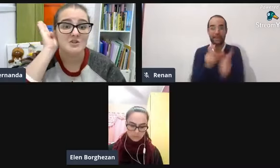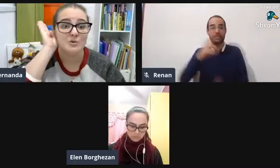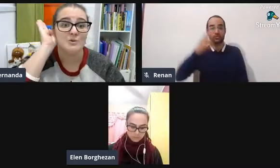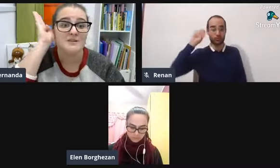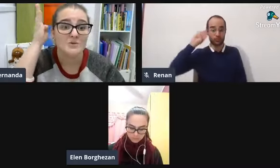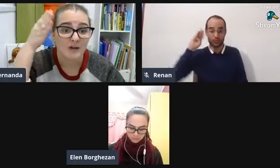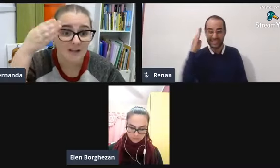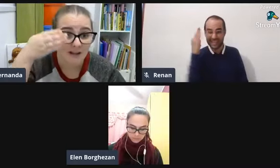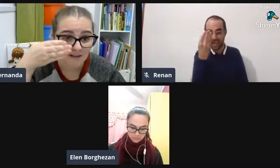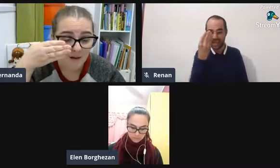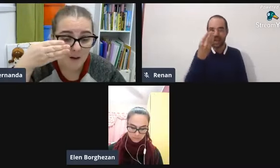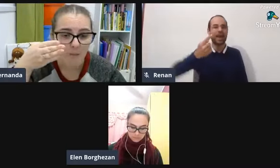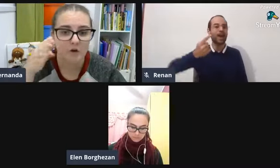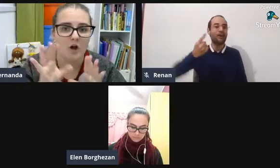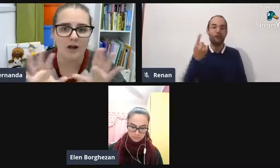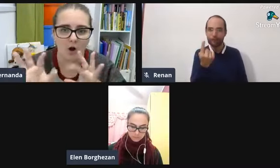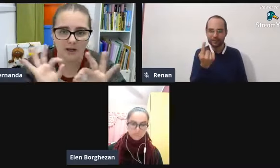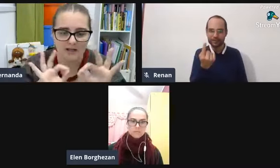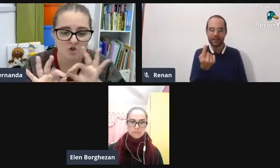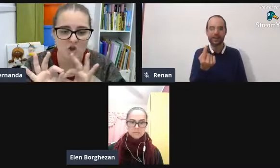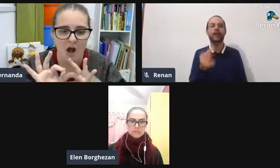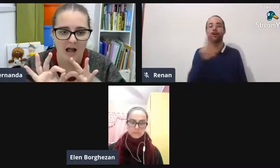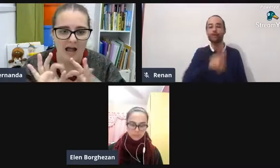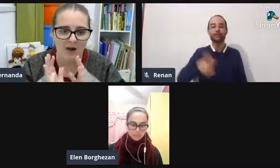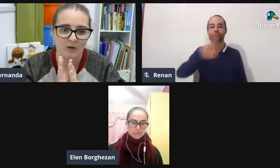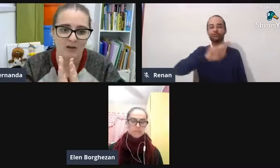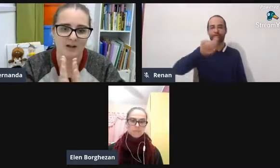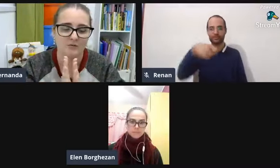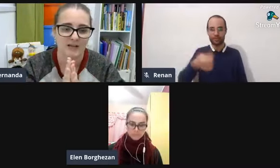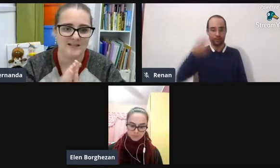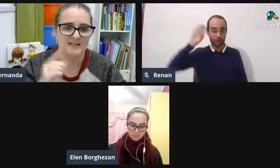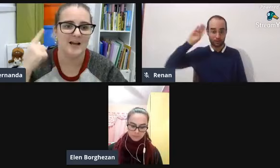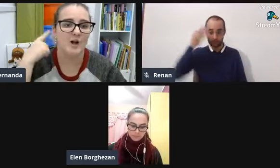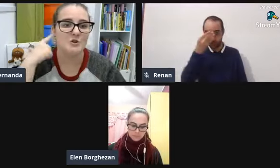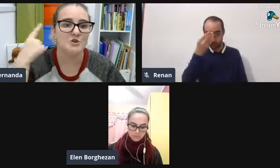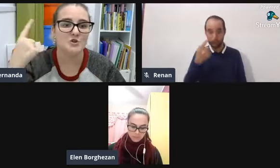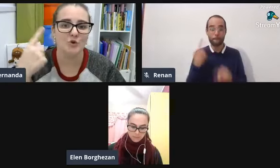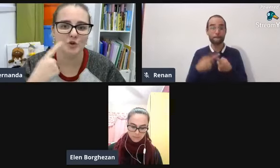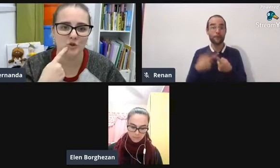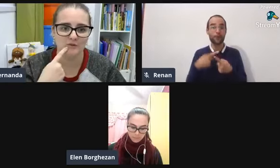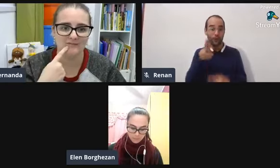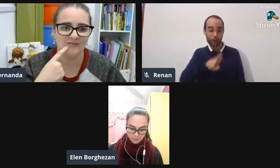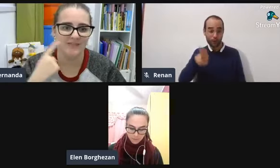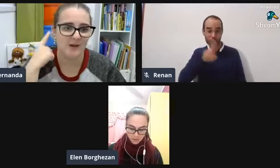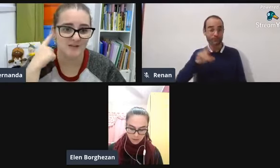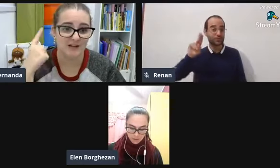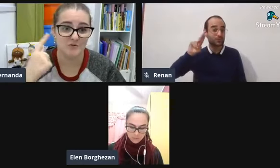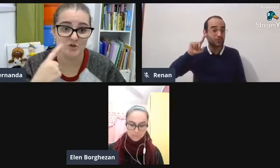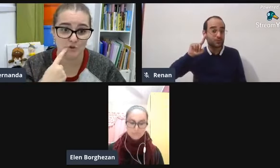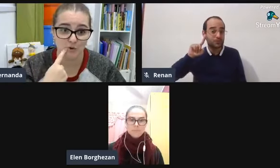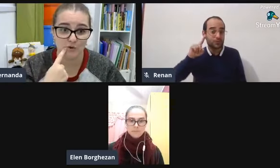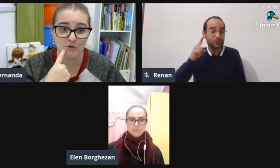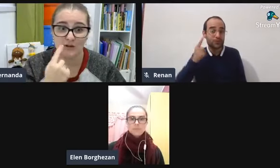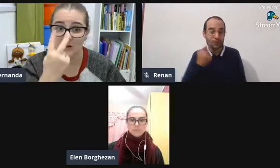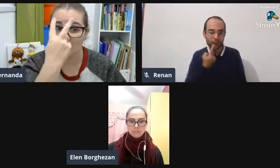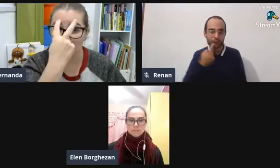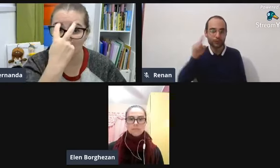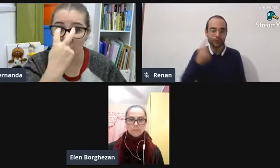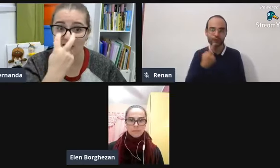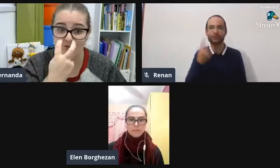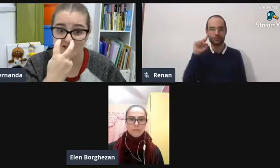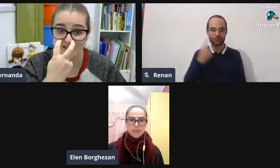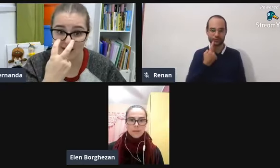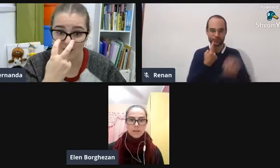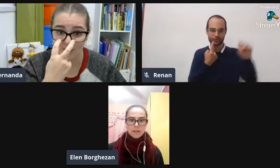a gente usa isso aqui, porque olhem só o que acontece. Surdo, né, o sinal de surdo,